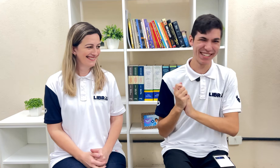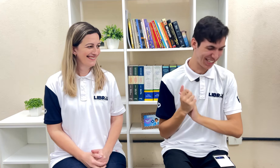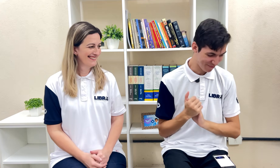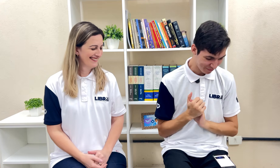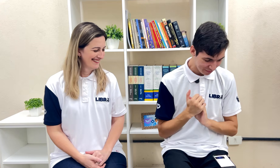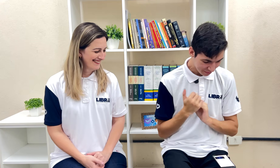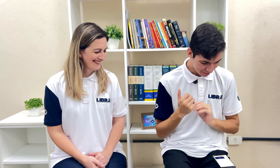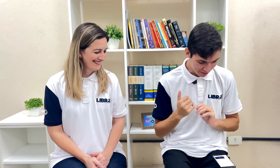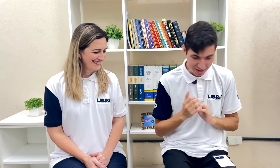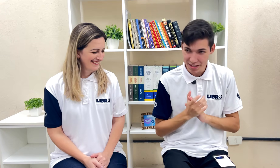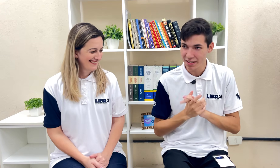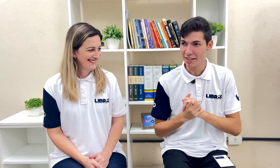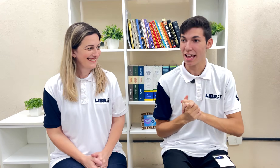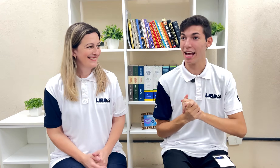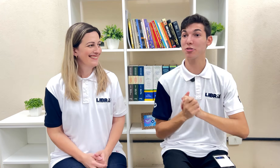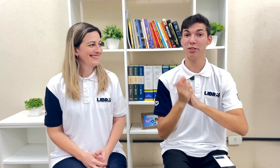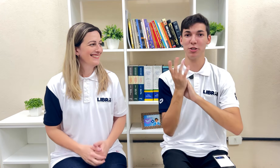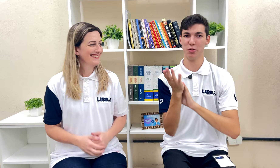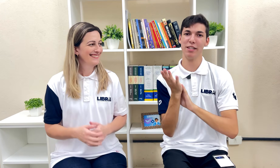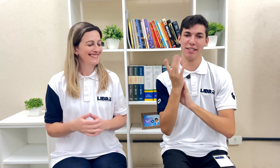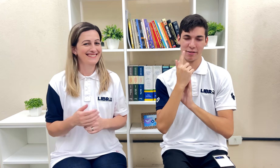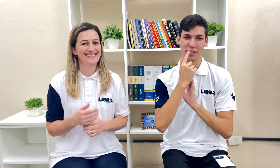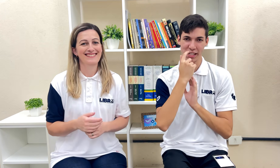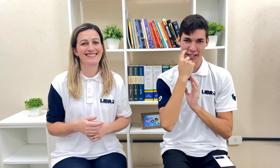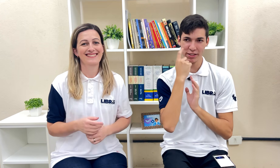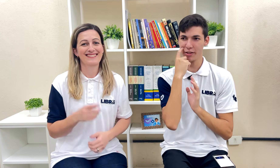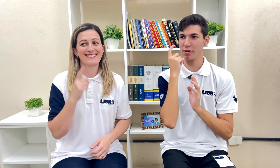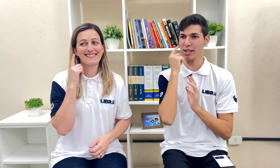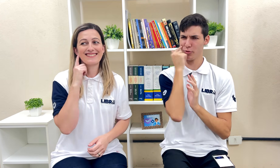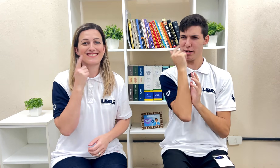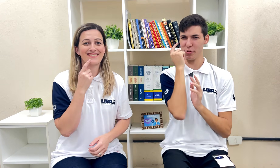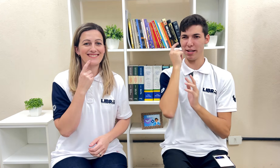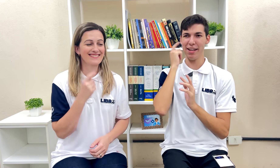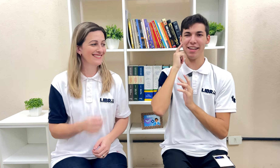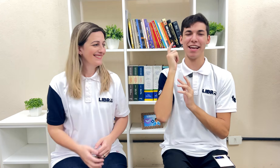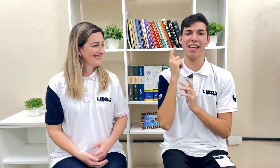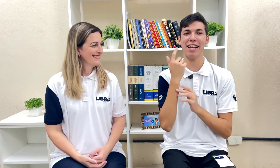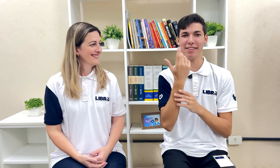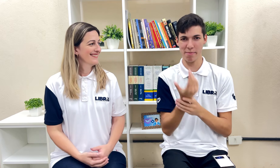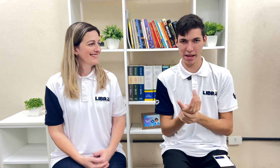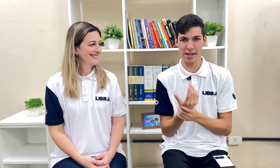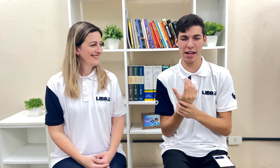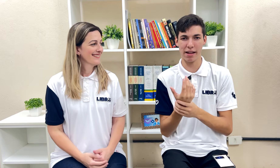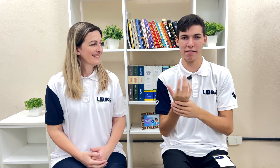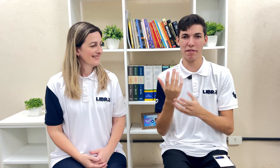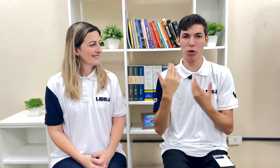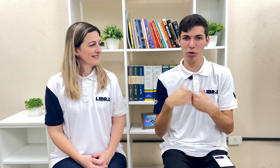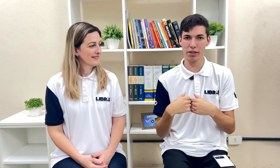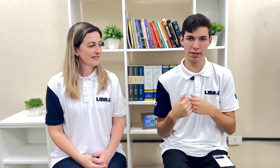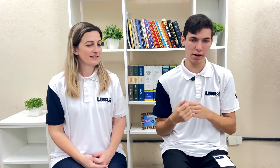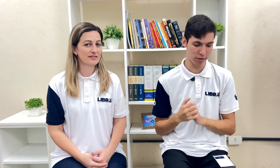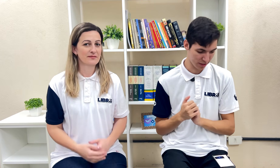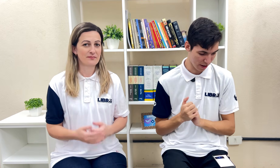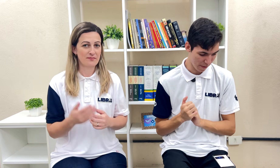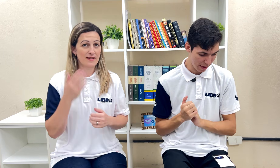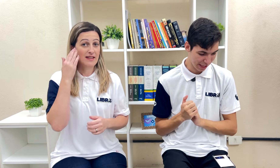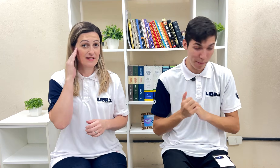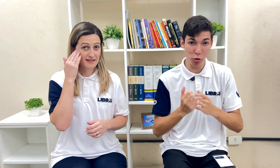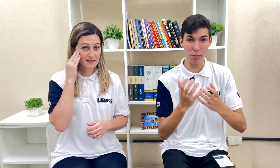mania. A surda Júlia tá com a gente. É Júlia, né? E aí ela também, ela falou que tá com essa... Que é muito melhor